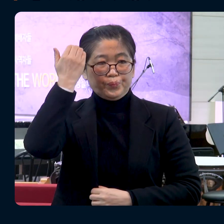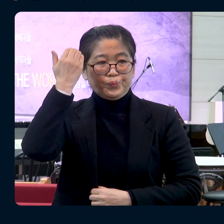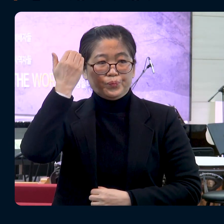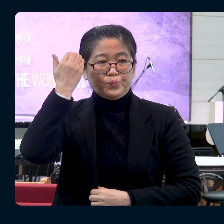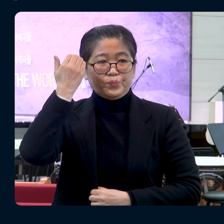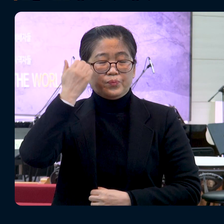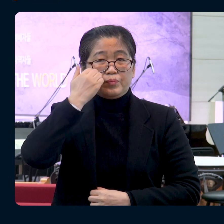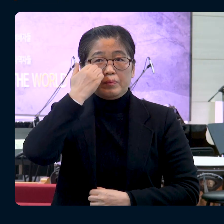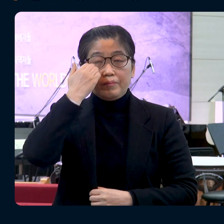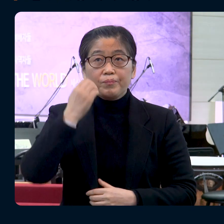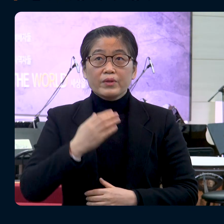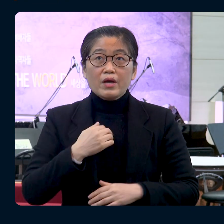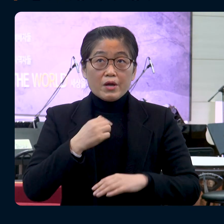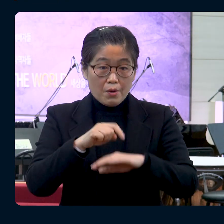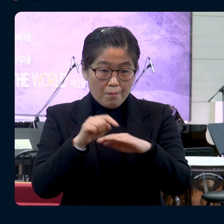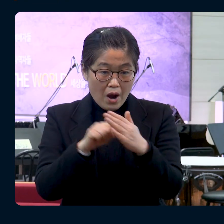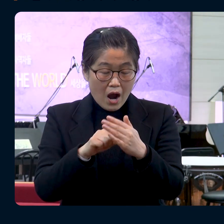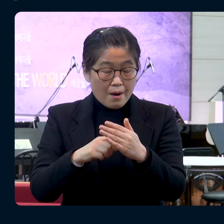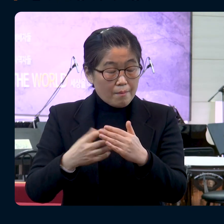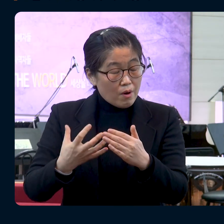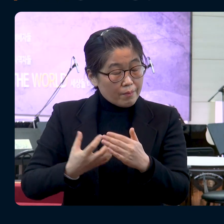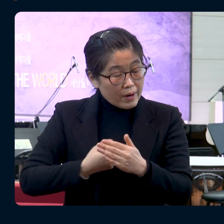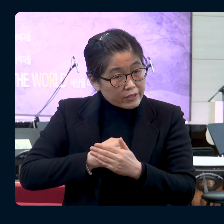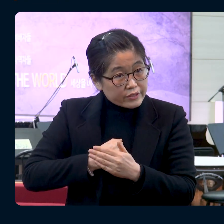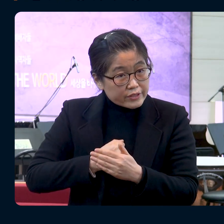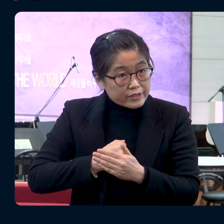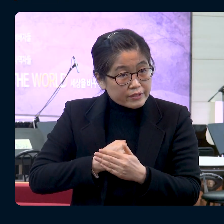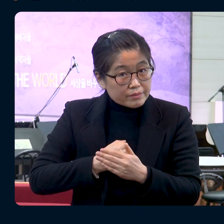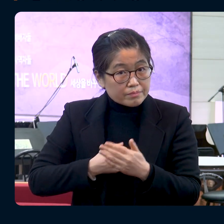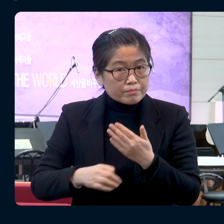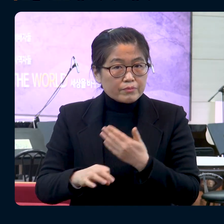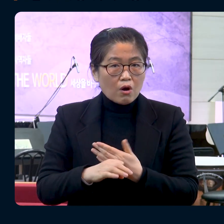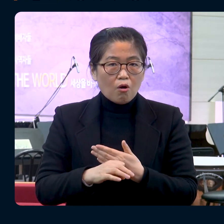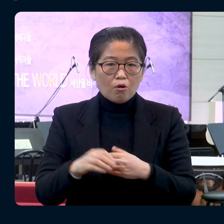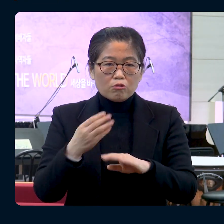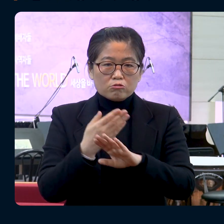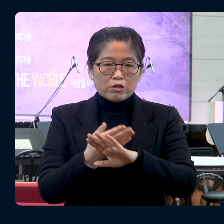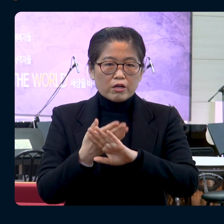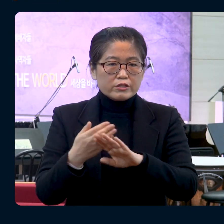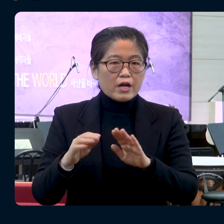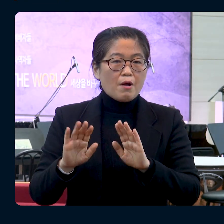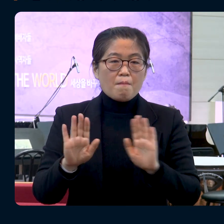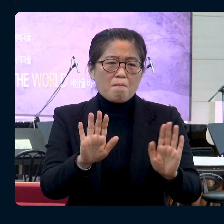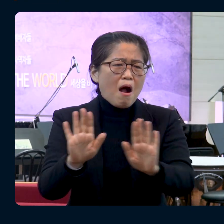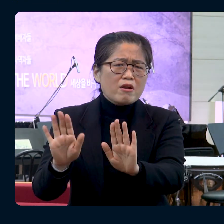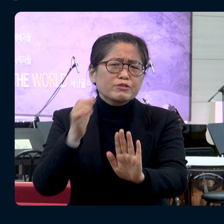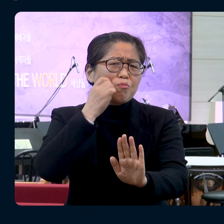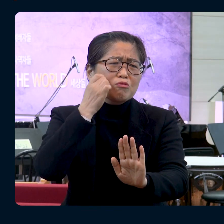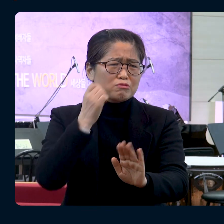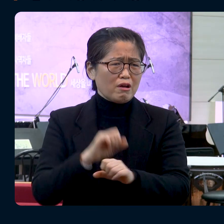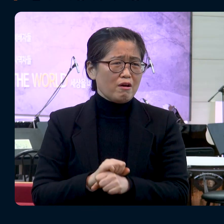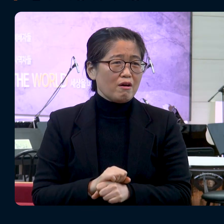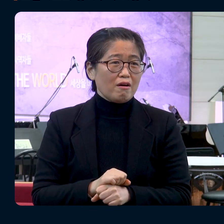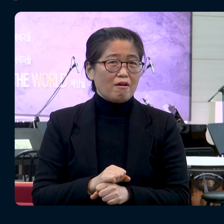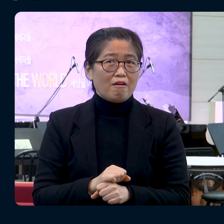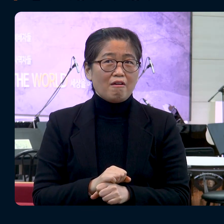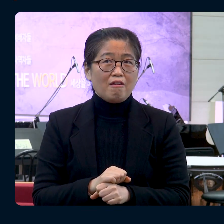말립니다. 이 비전을 품기 시작하면요, 이거 못 말리는 거예요. 이게 선교의